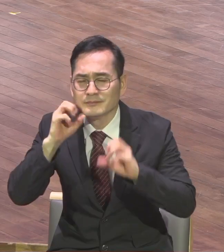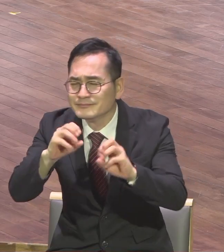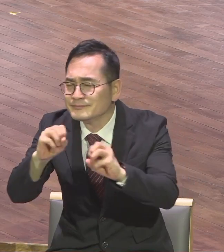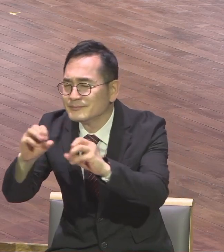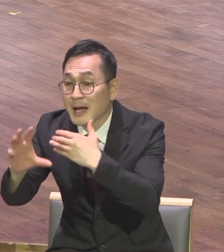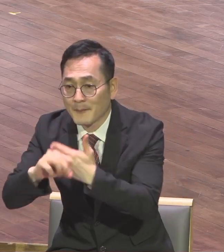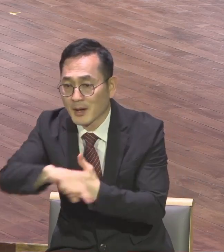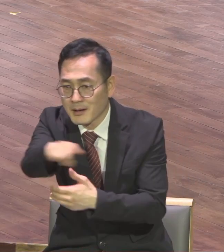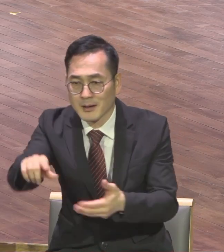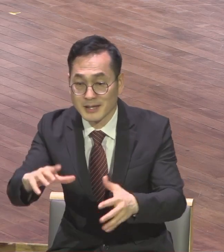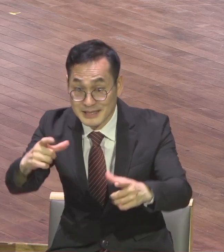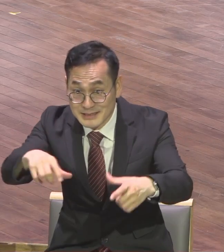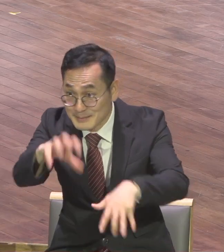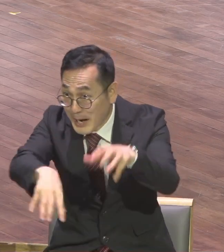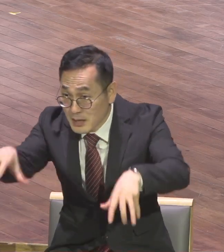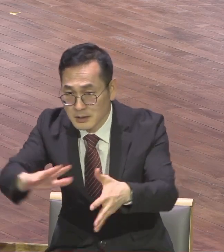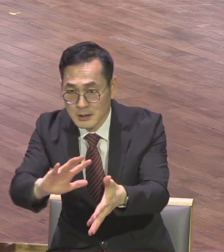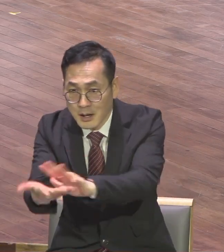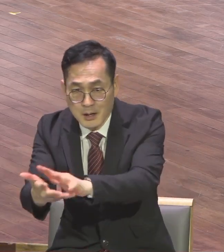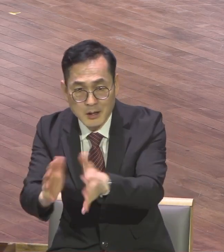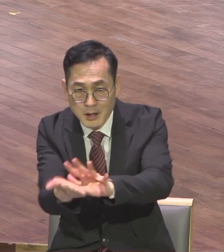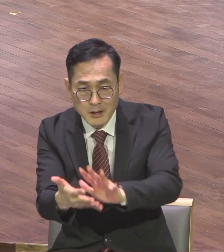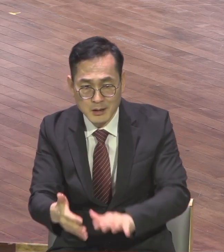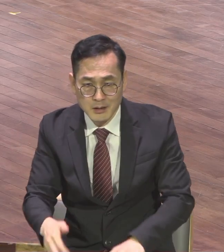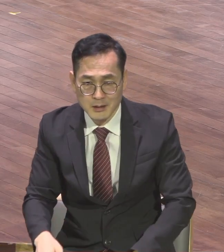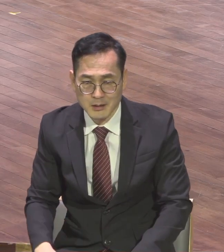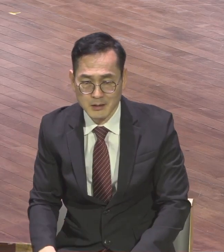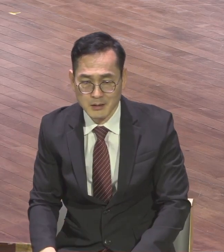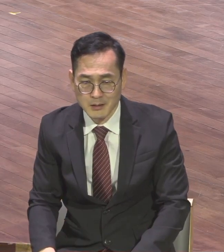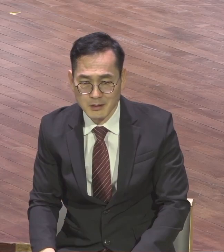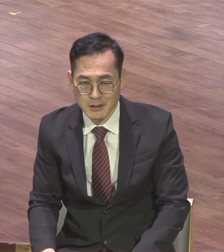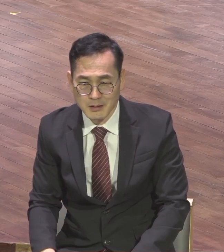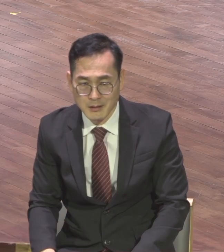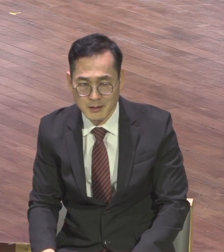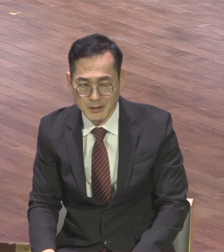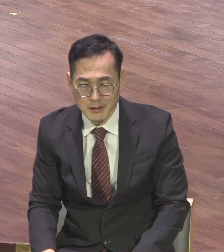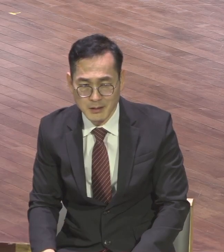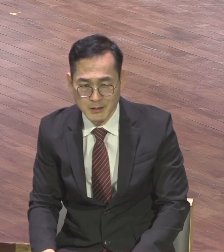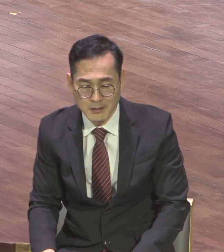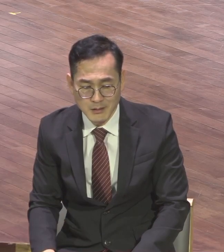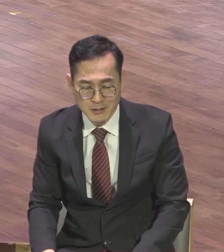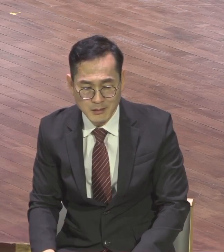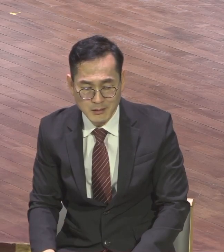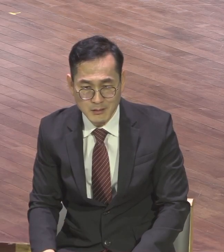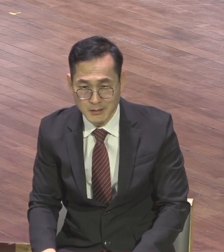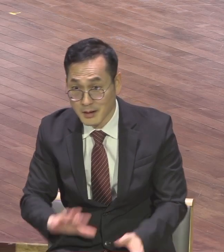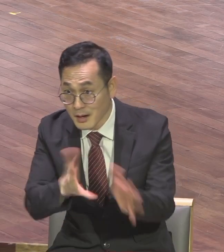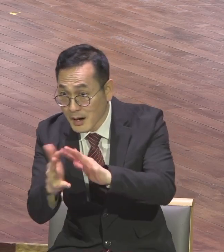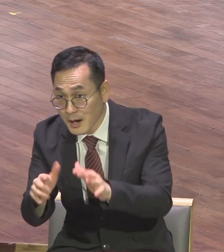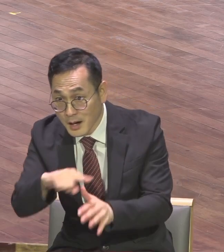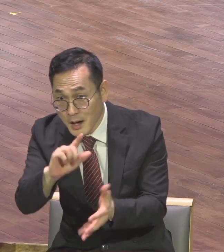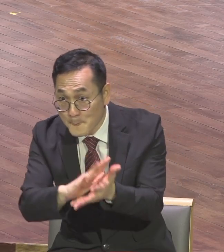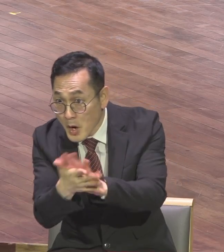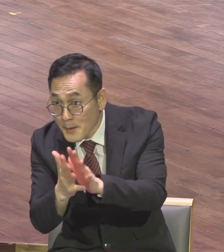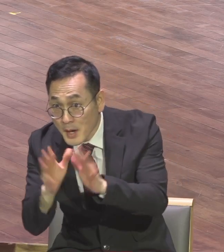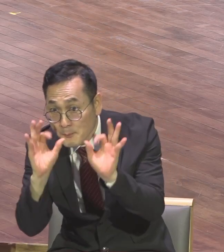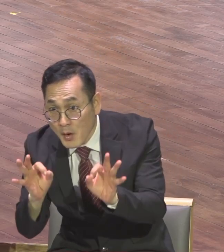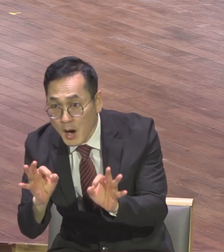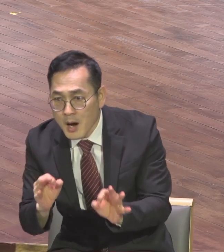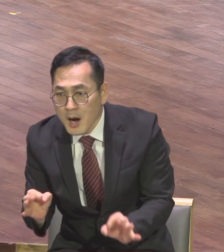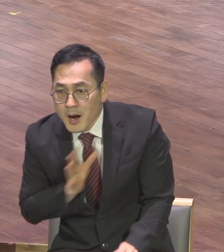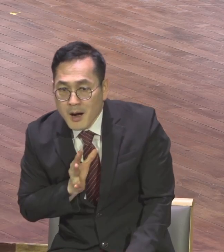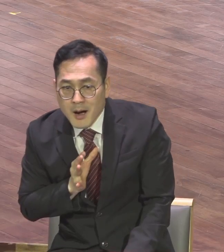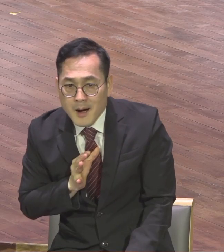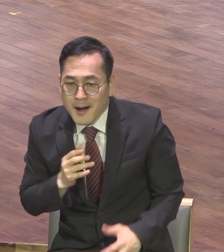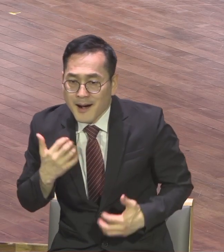나. 그 느끼지 못해요. 그 재미로 가는 거예요. 그 재미로. 이야,